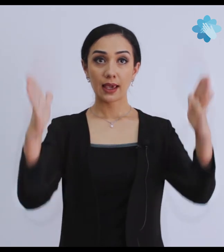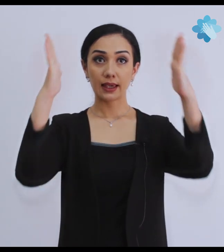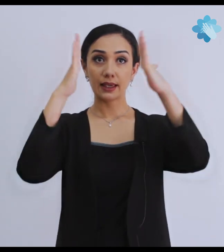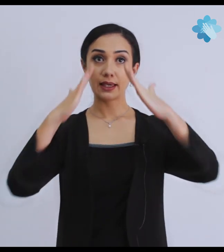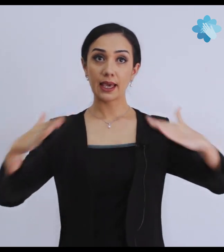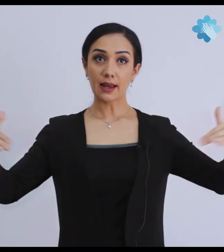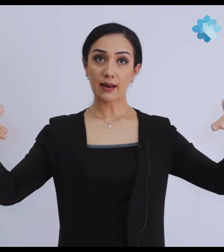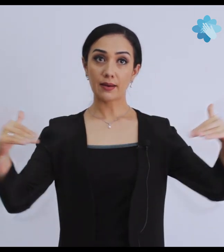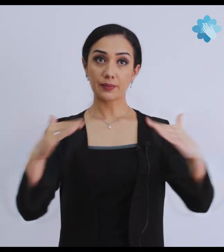ель